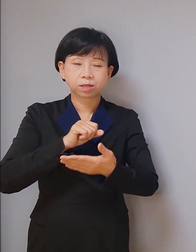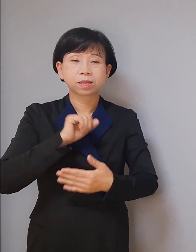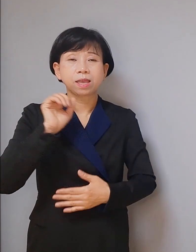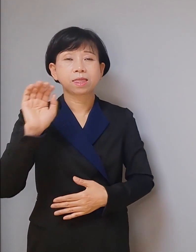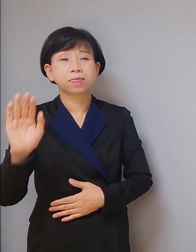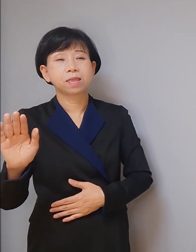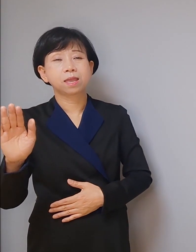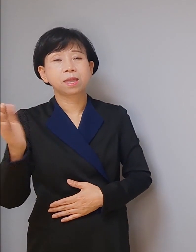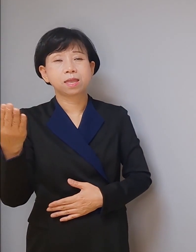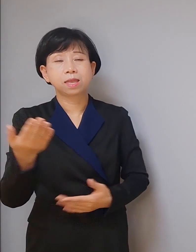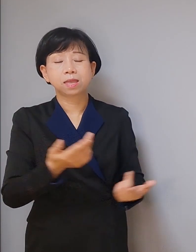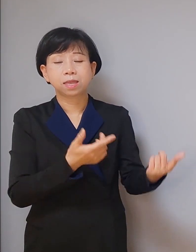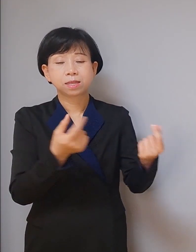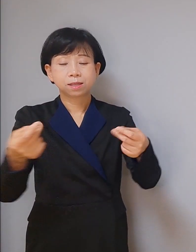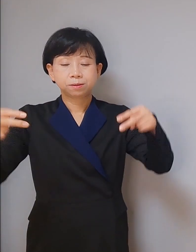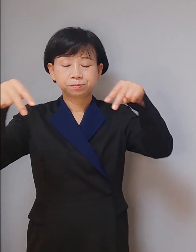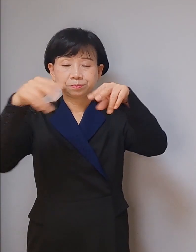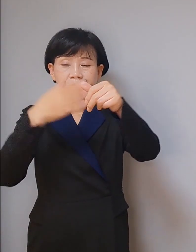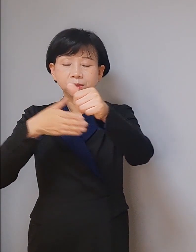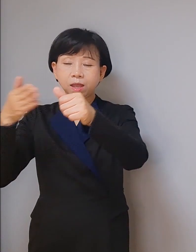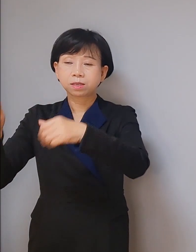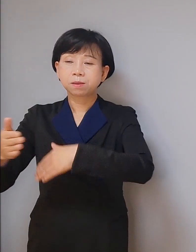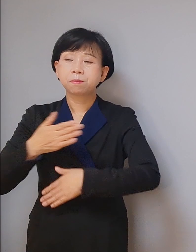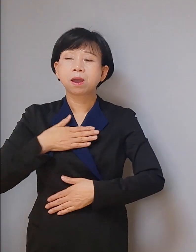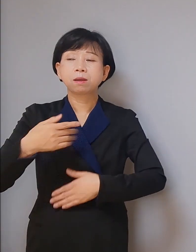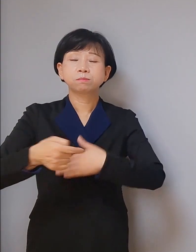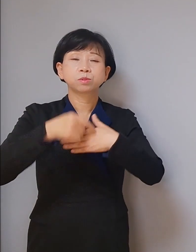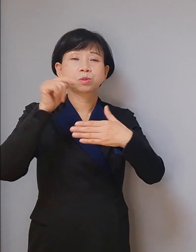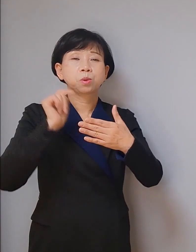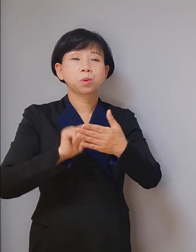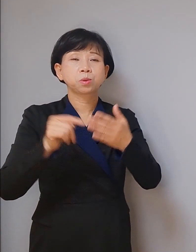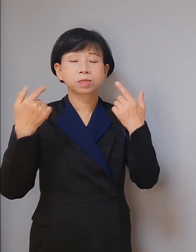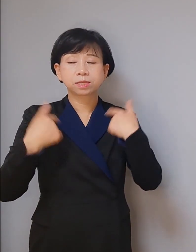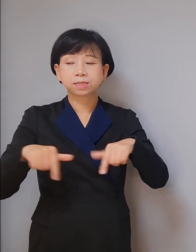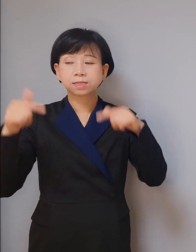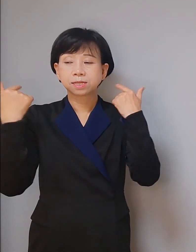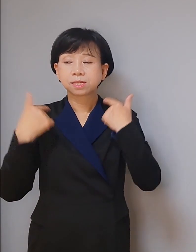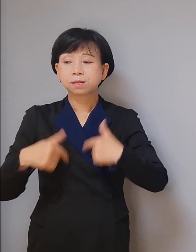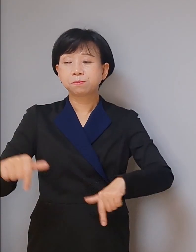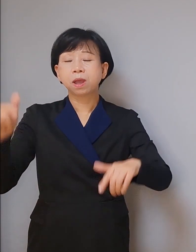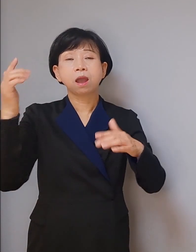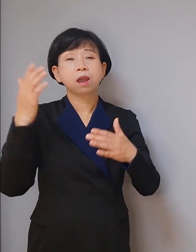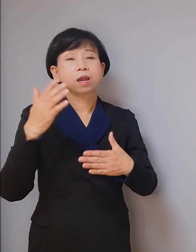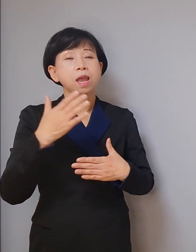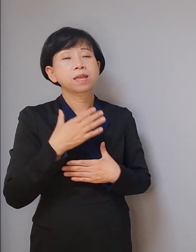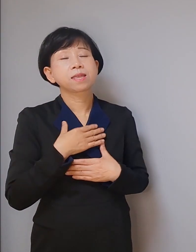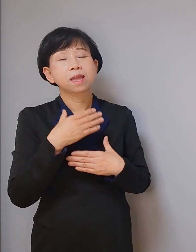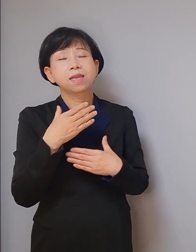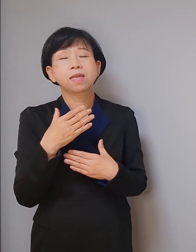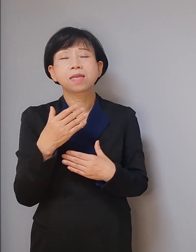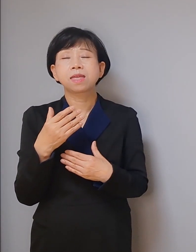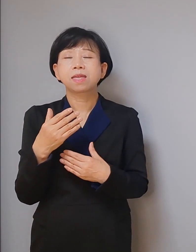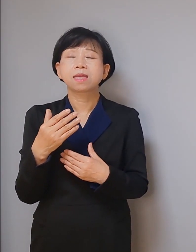멸류. 다 일어나시겠습니다. 나의 마음속이 늘